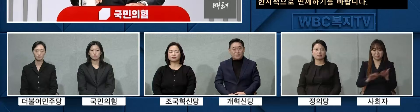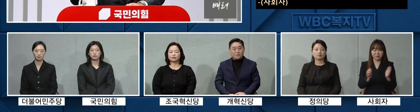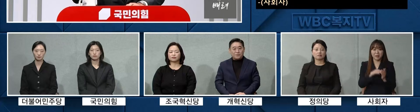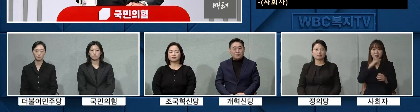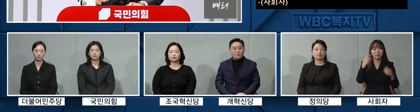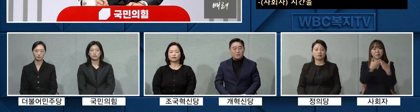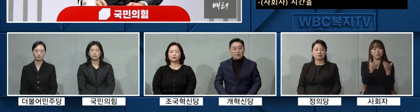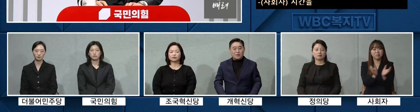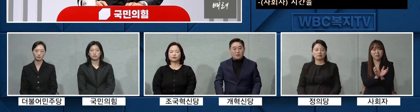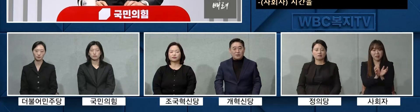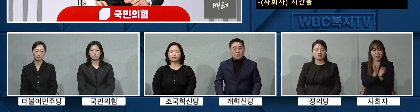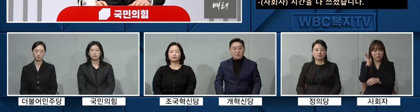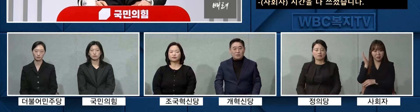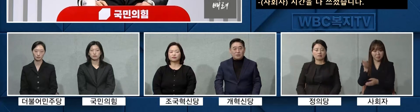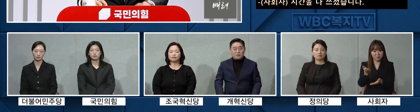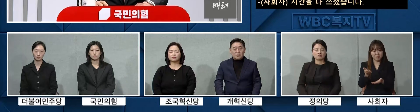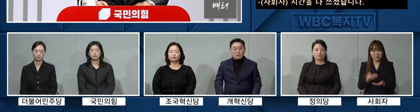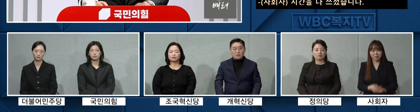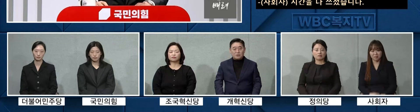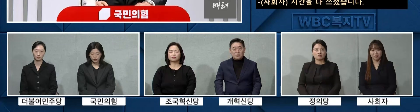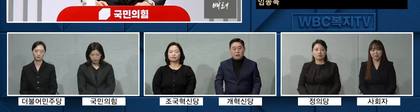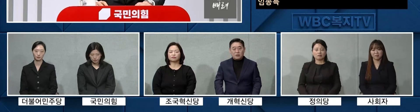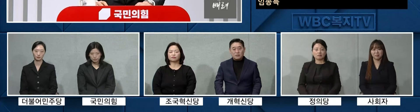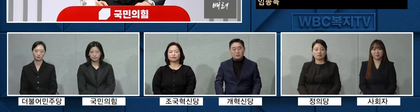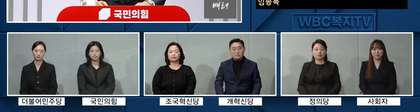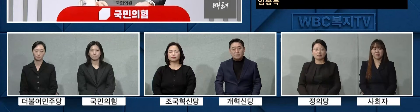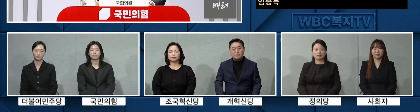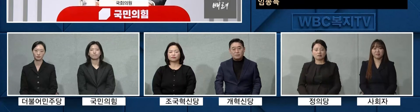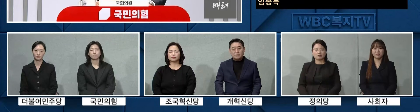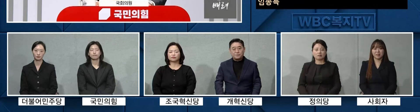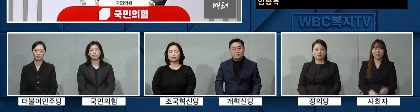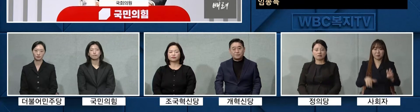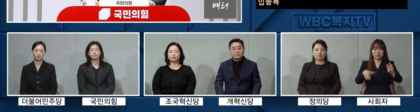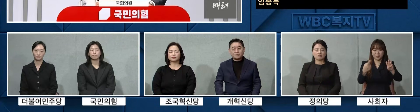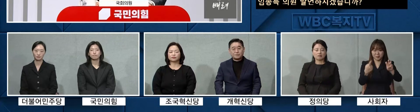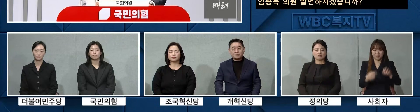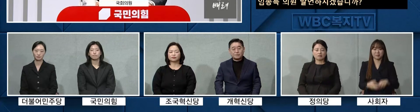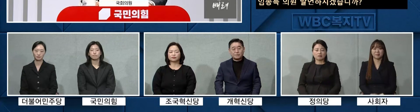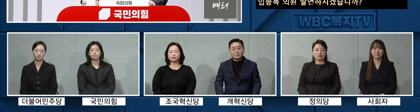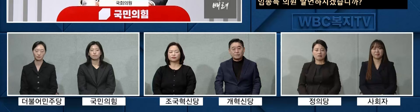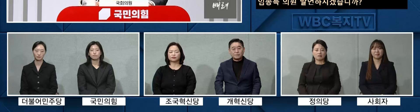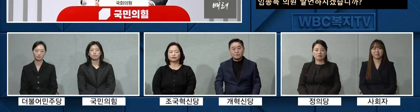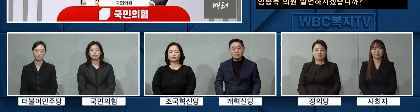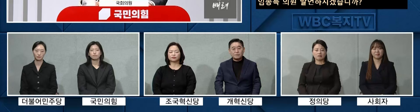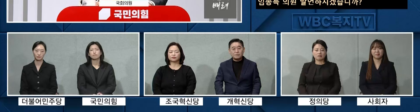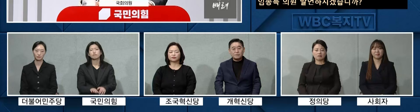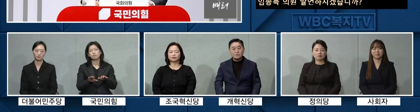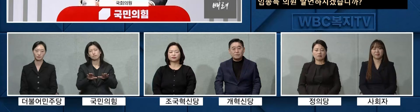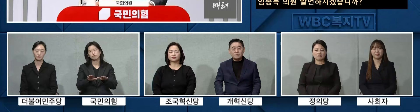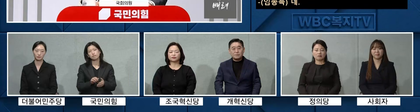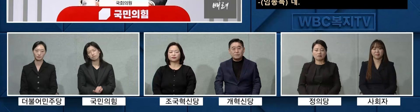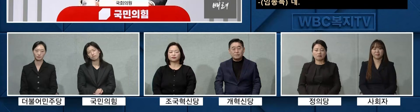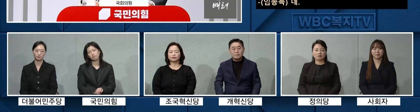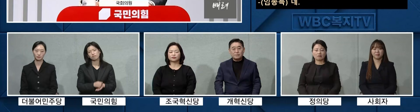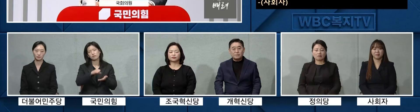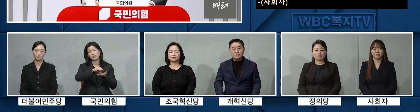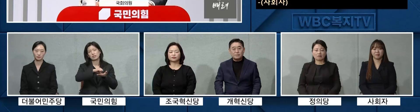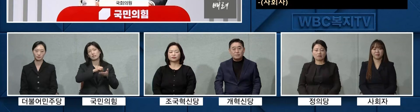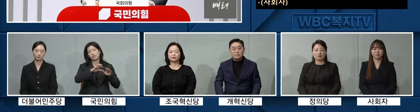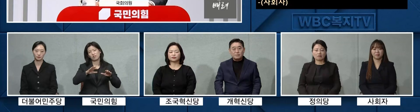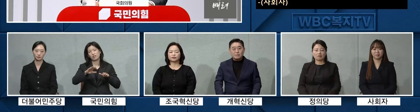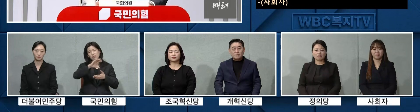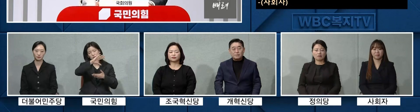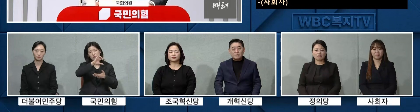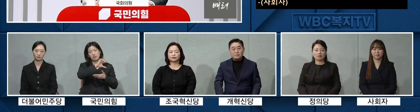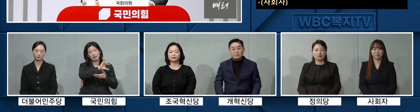의원 발언하시겠습니까? 예. 30초 남았습니다. 지금 호르무즈 해역 사태를 보면서